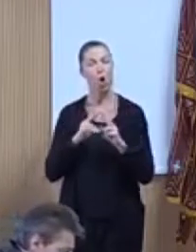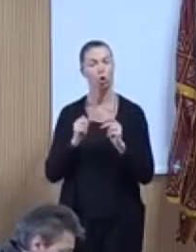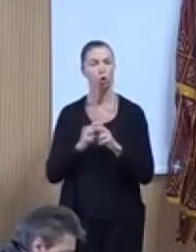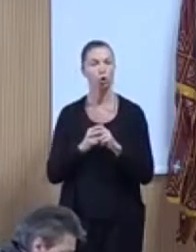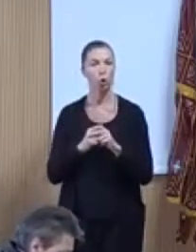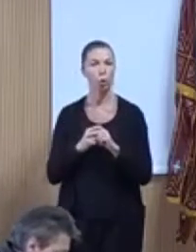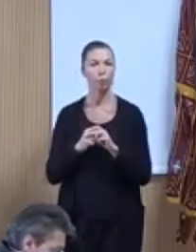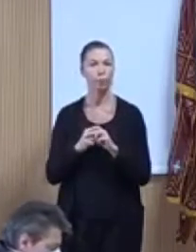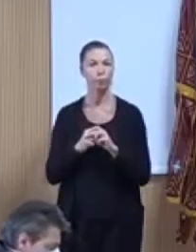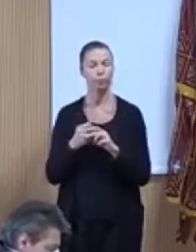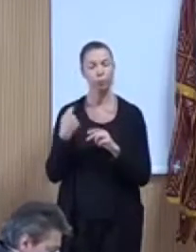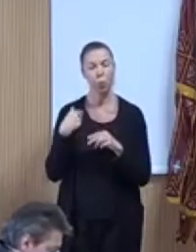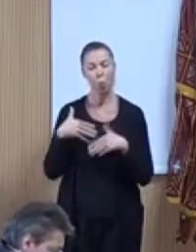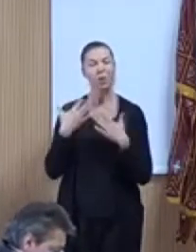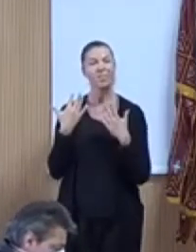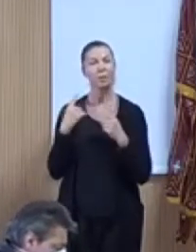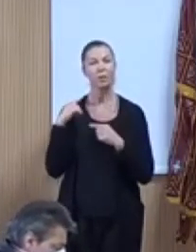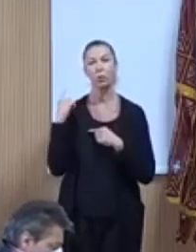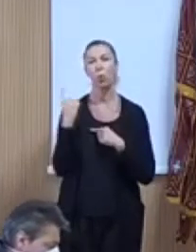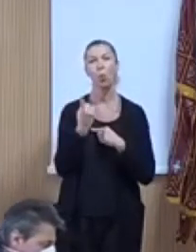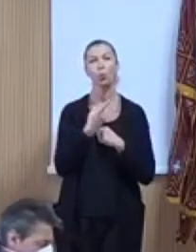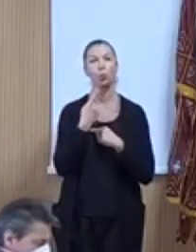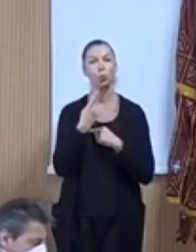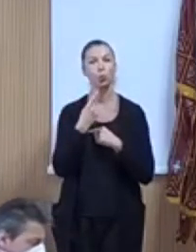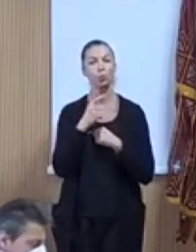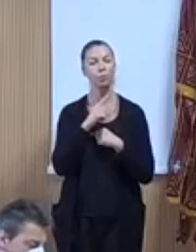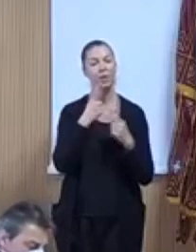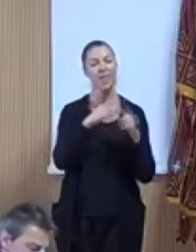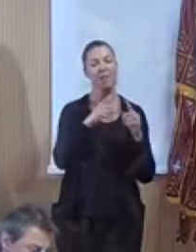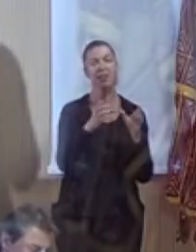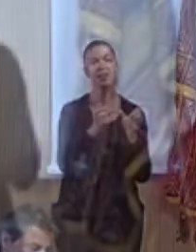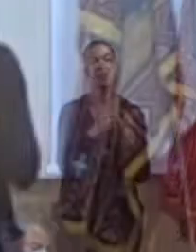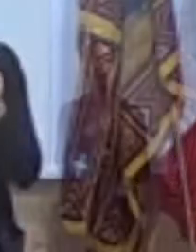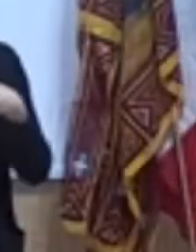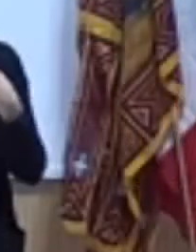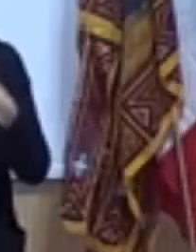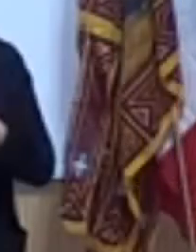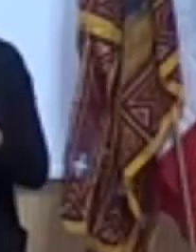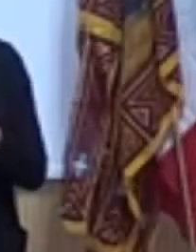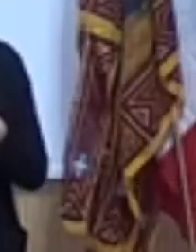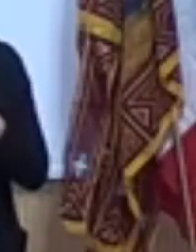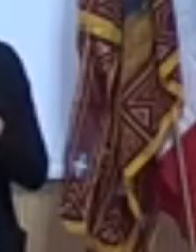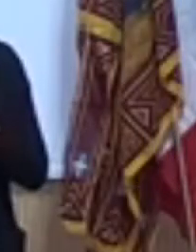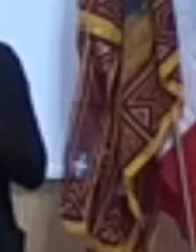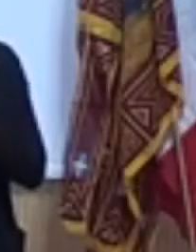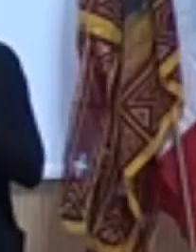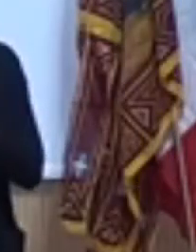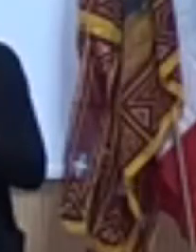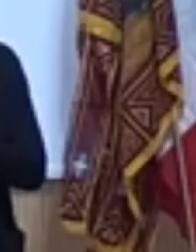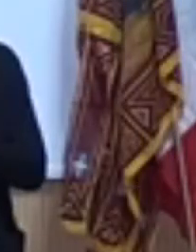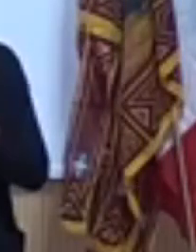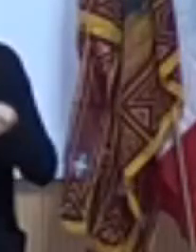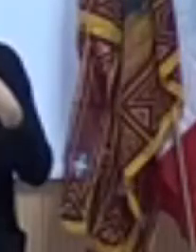tutti i vari rappresentanti di tutte le categorie economiche c'è stata veramente